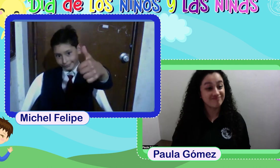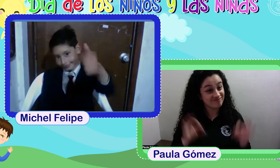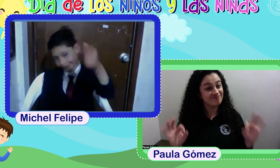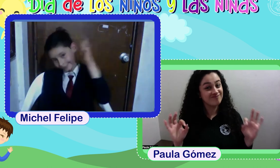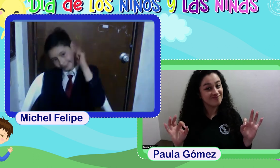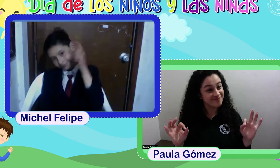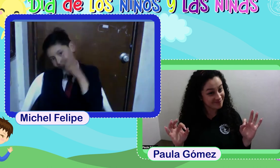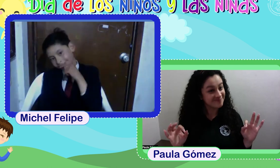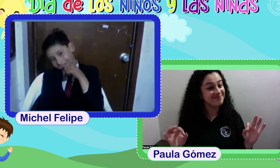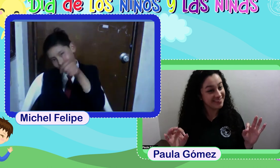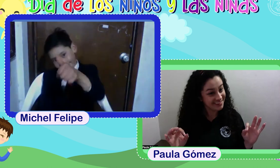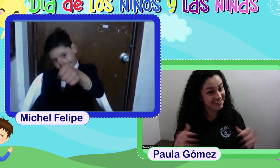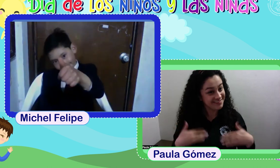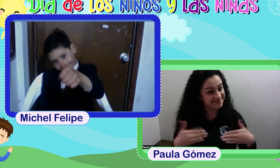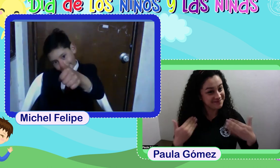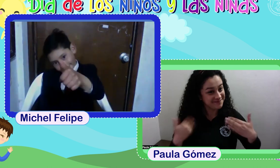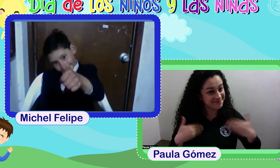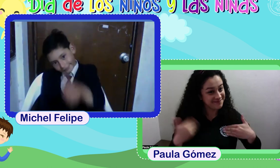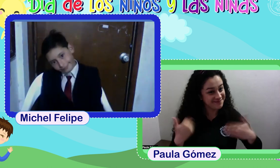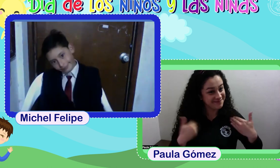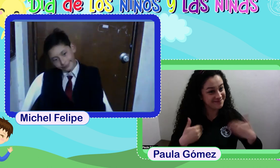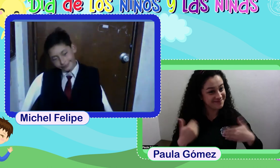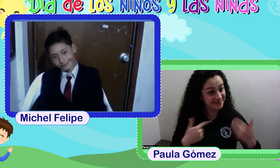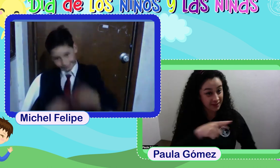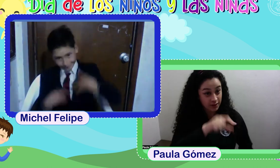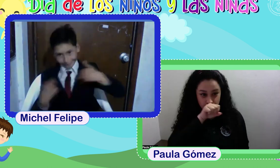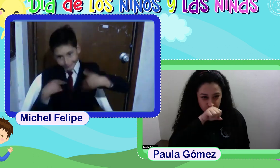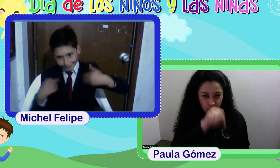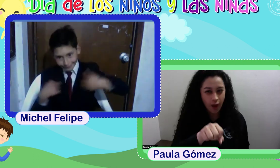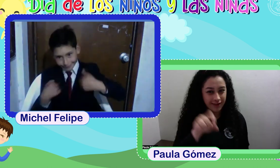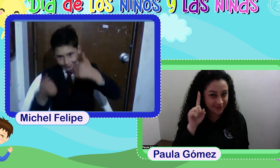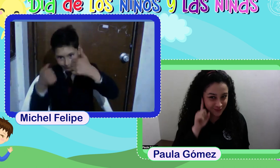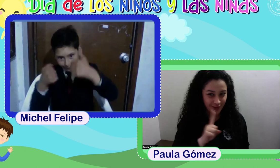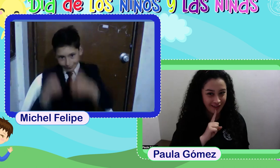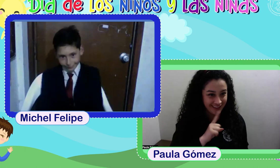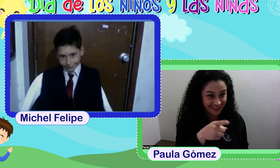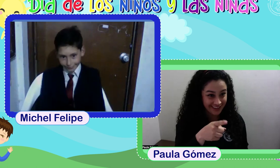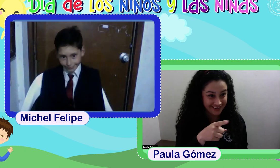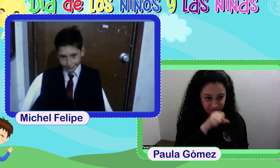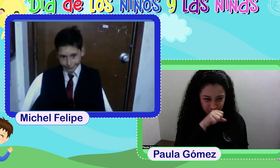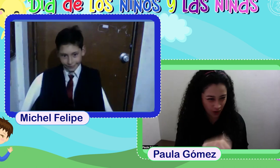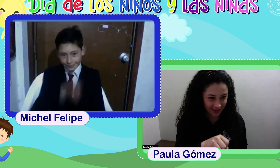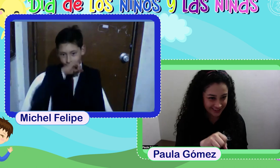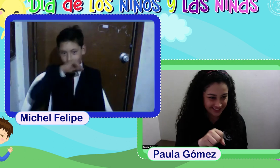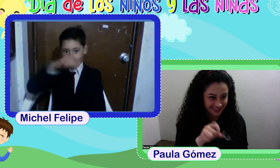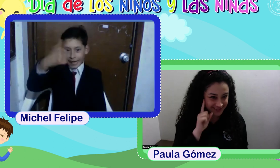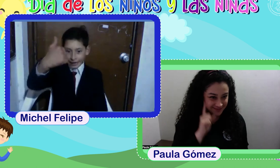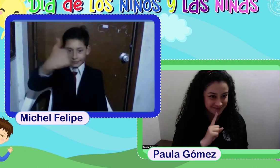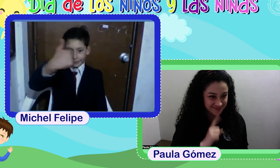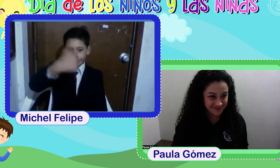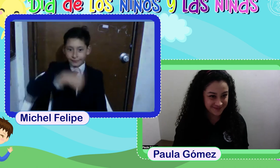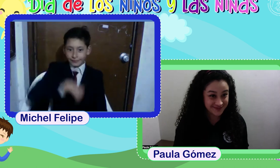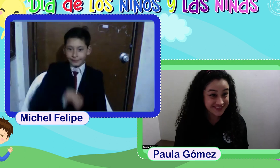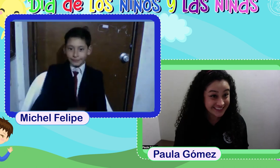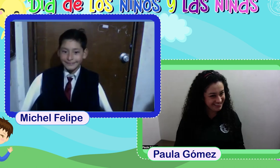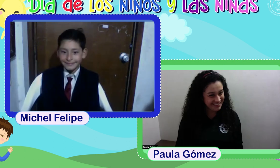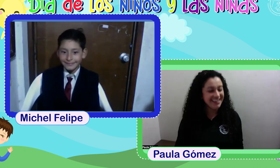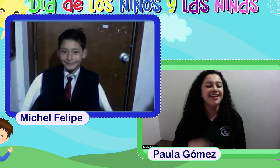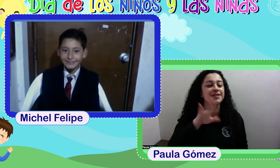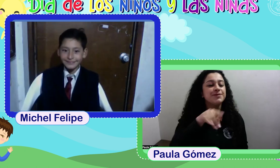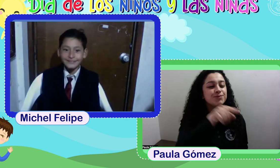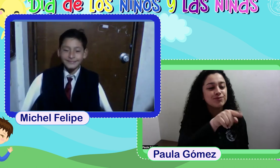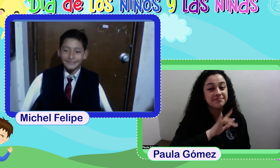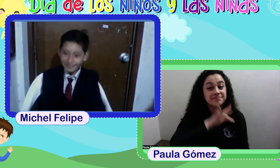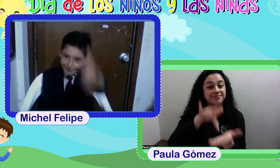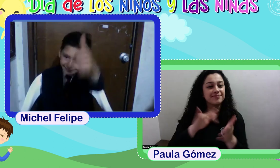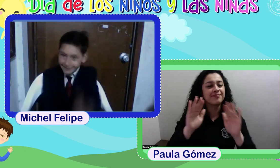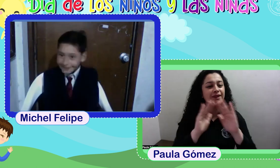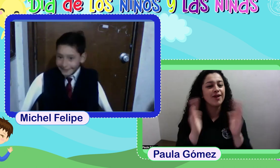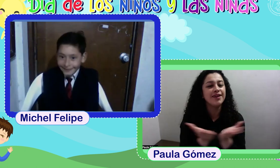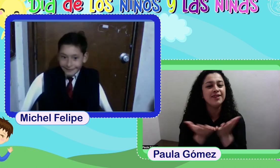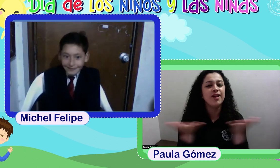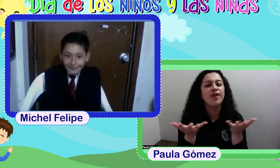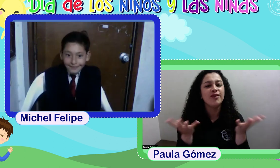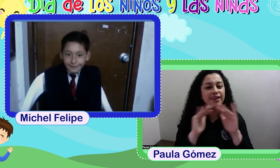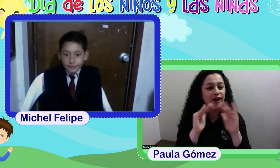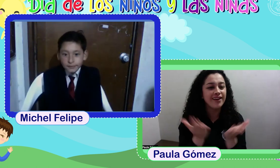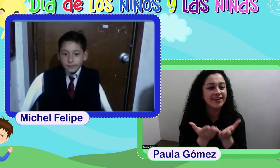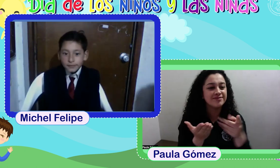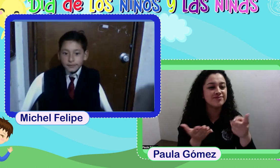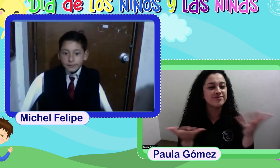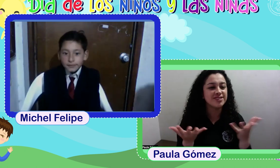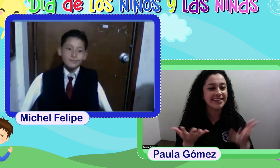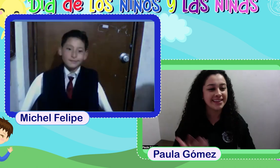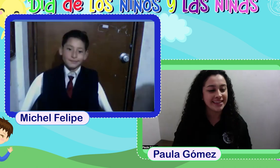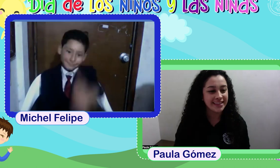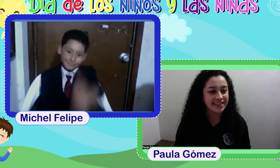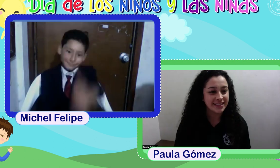¿Ser sordo está muy bien? Es bueno. ¿Estás contento, siento sordo? ¿Amas ser sordo? Sí, yo amo ser sordo. ¿Y